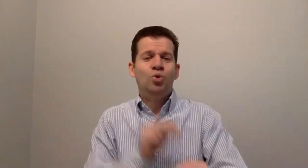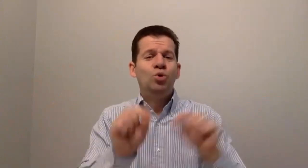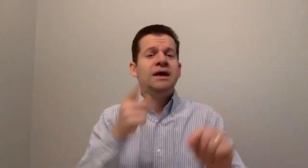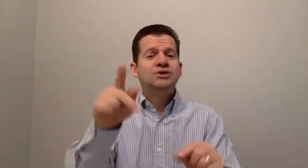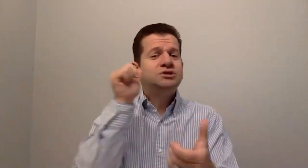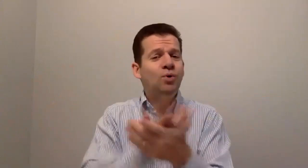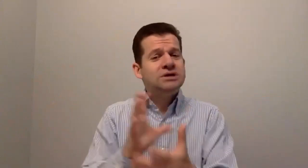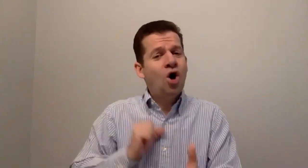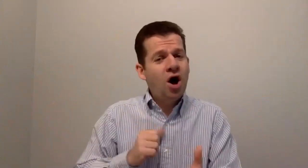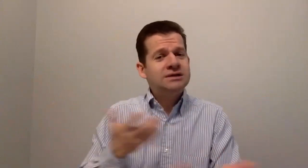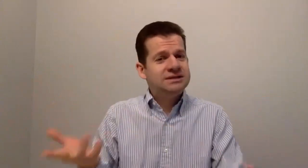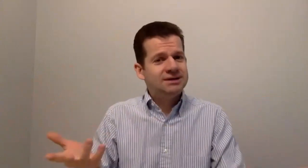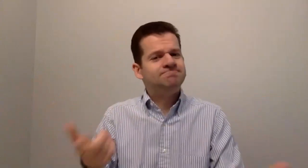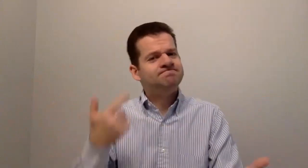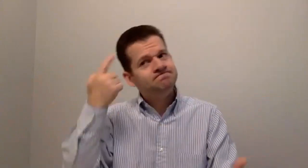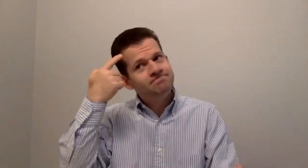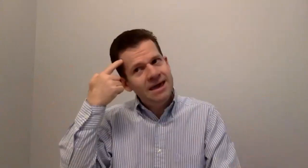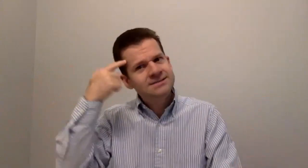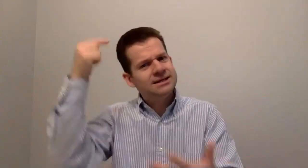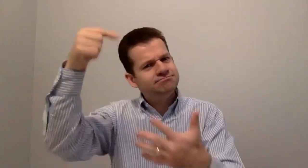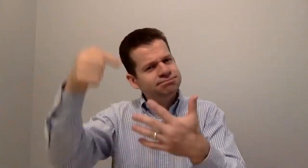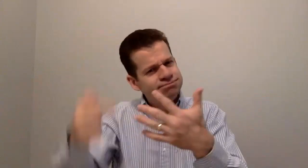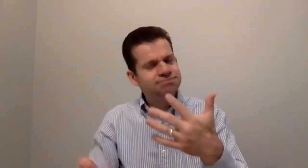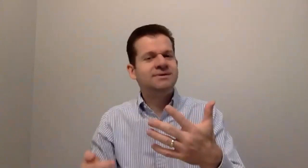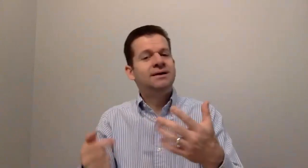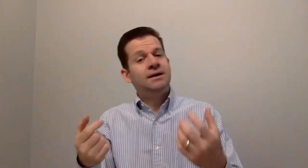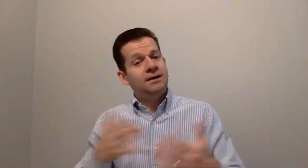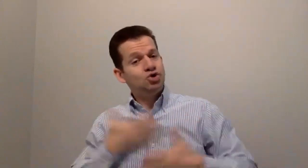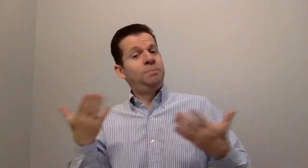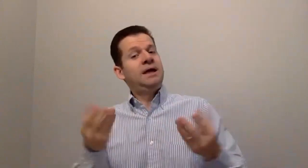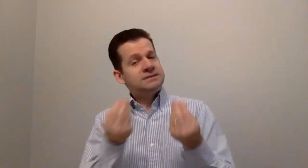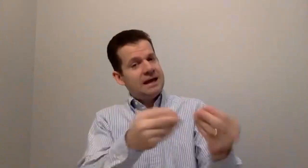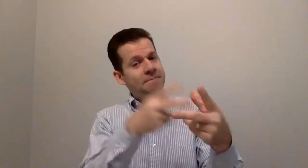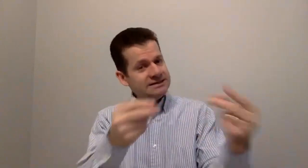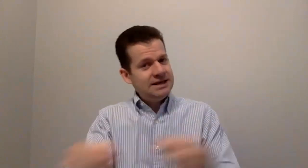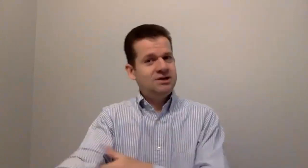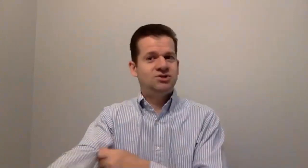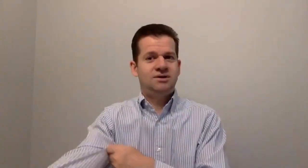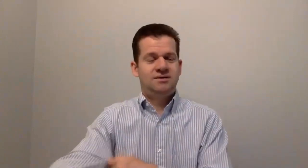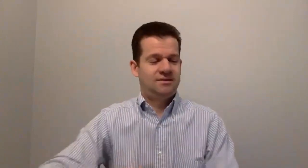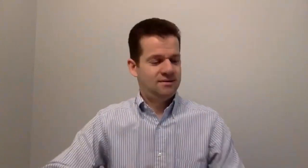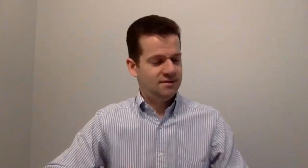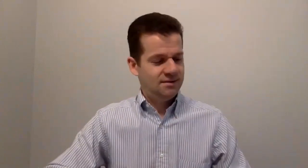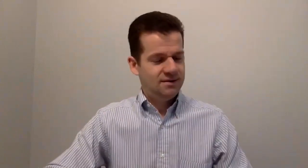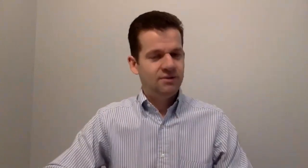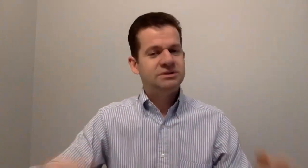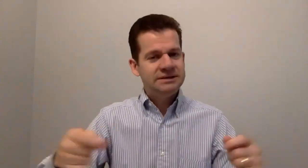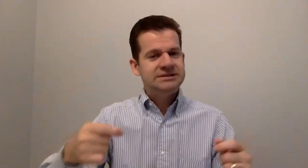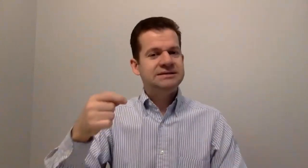O que que a sua esposa gosta? Pensa. Surpresa, dá presente. Então, você